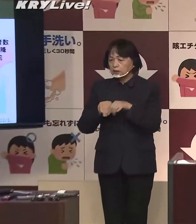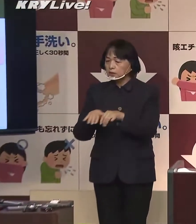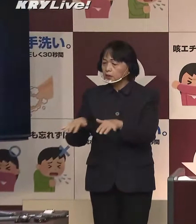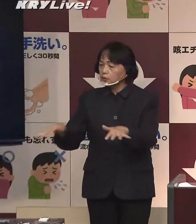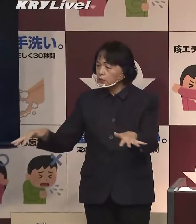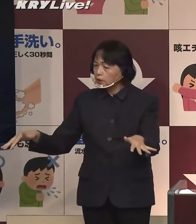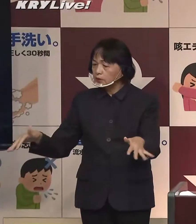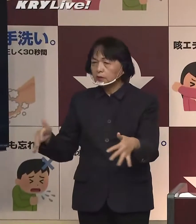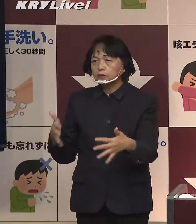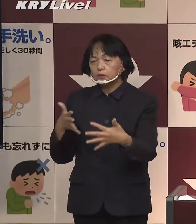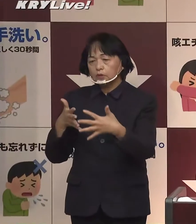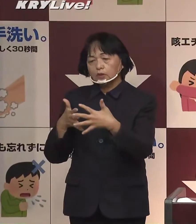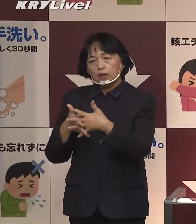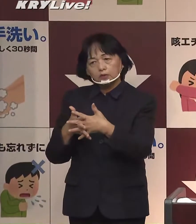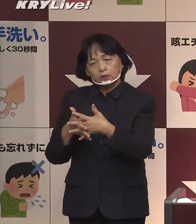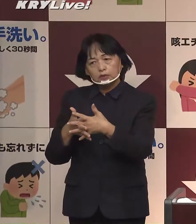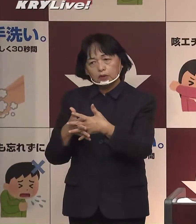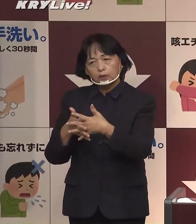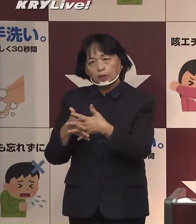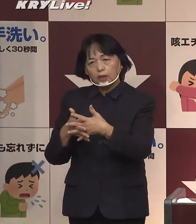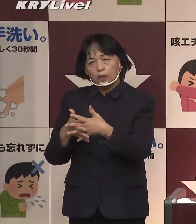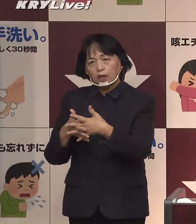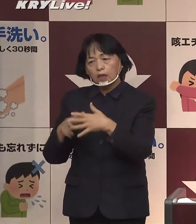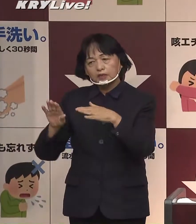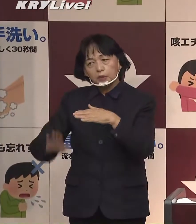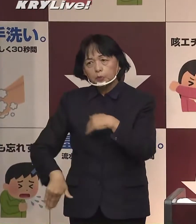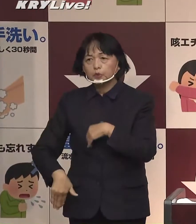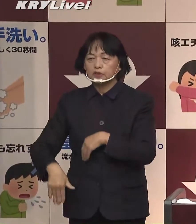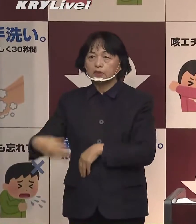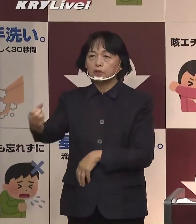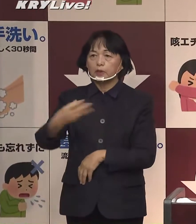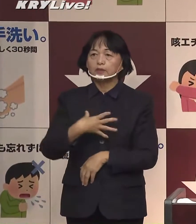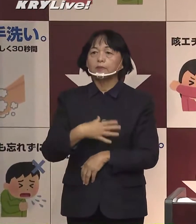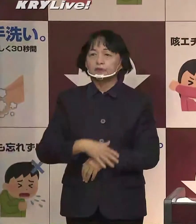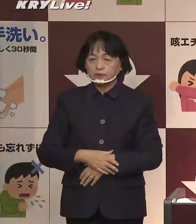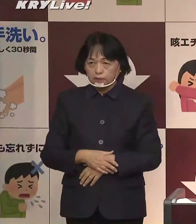可能性は低いではないという、そういう話があったと思うんですけれども、